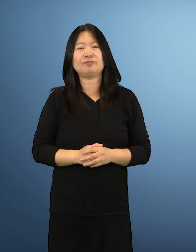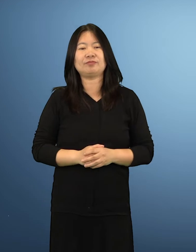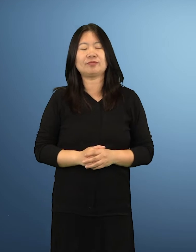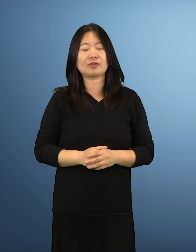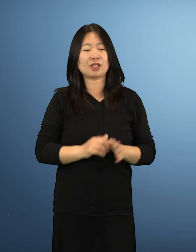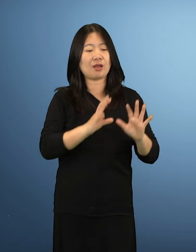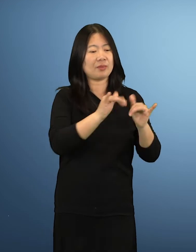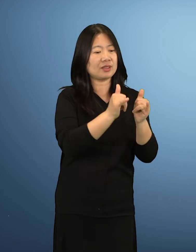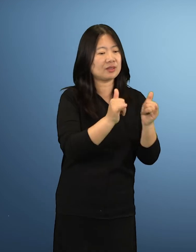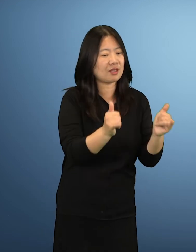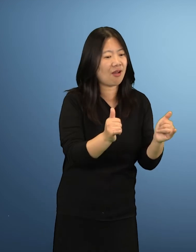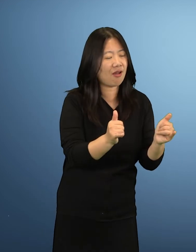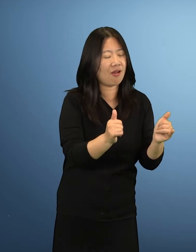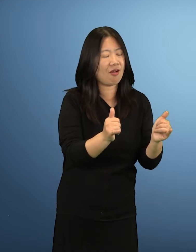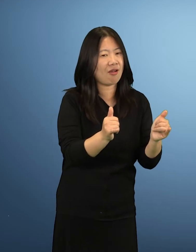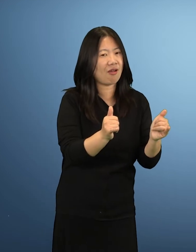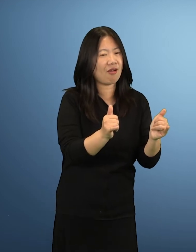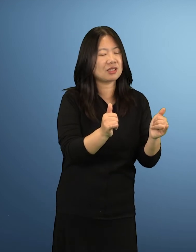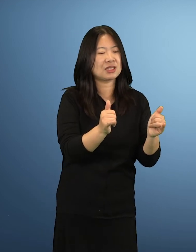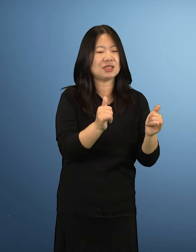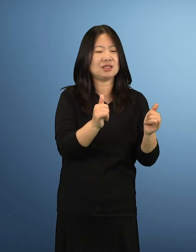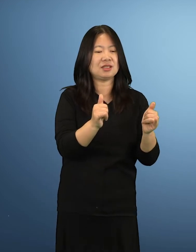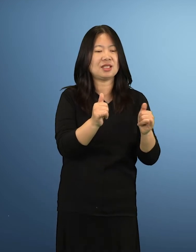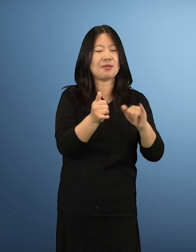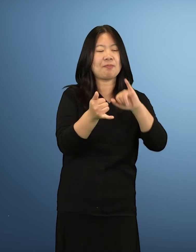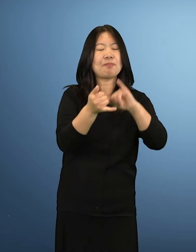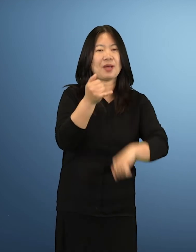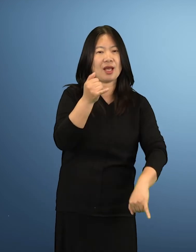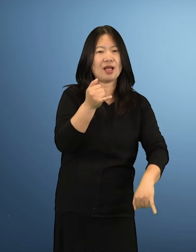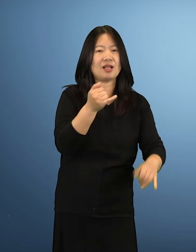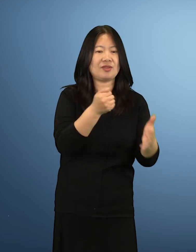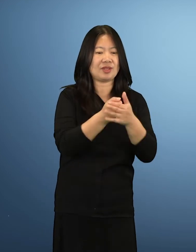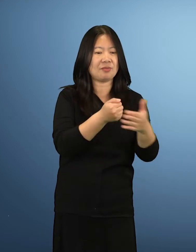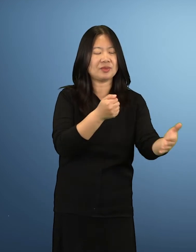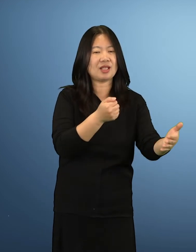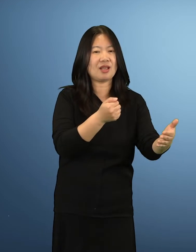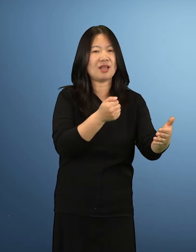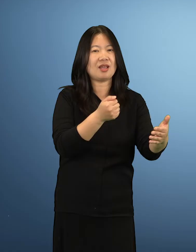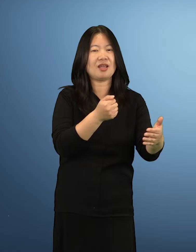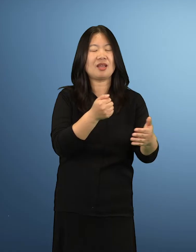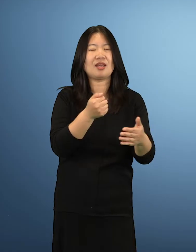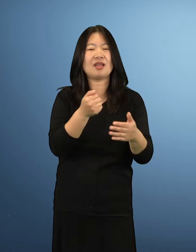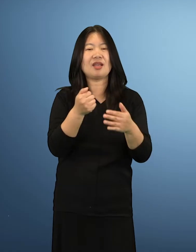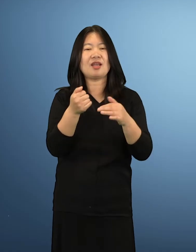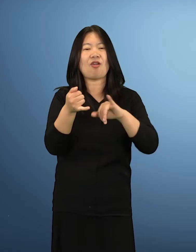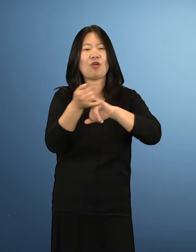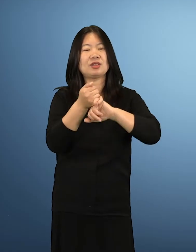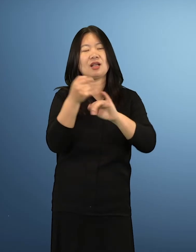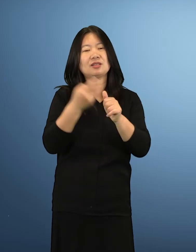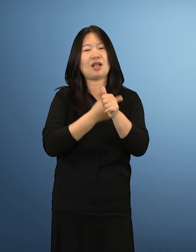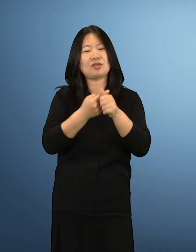그런데 백성들의 일방적인 언약 파기로 이 언약은 깨졌습니다.